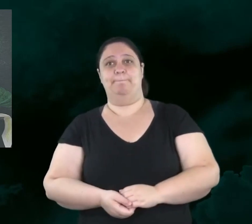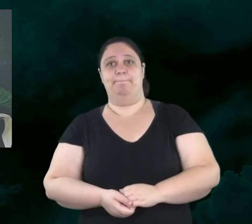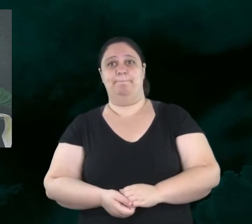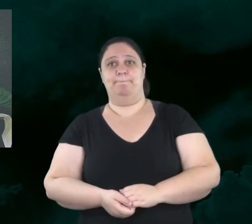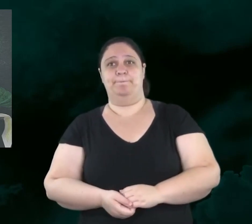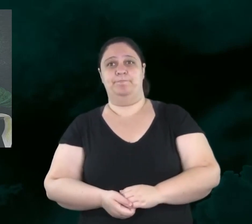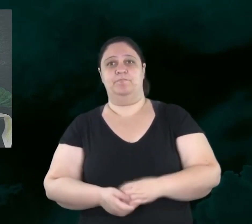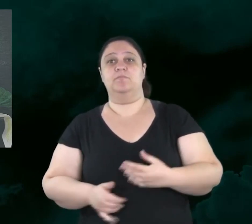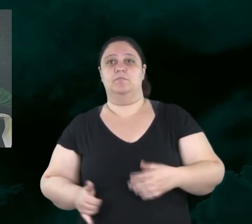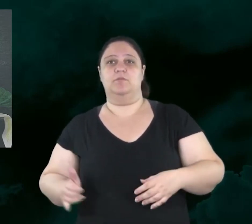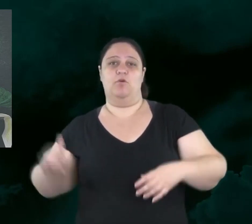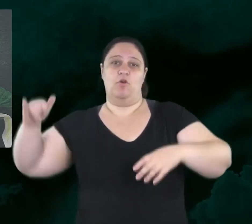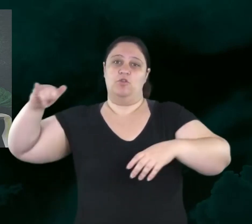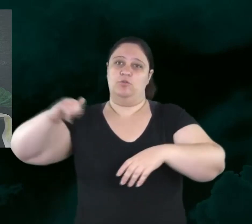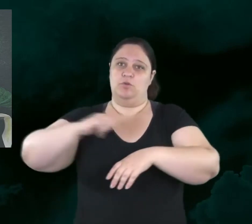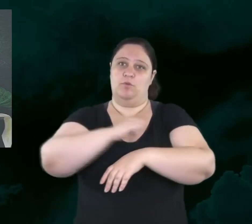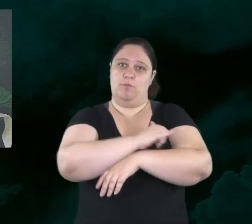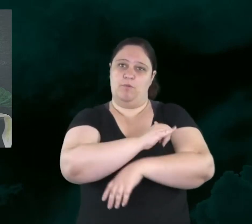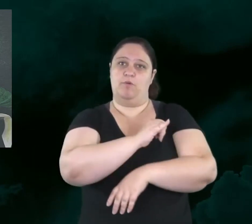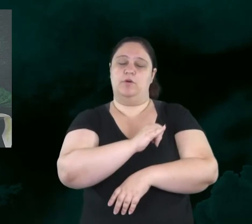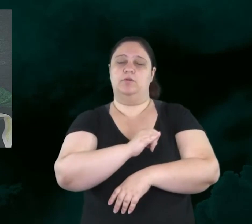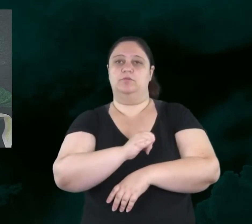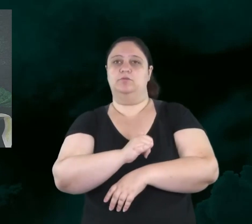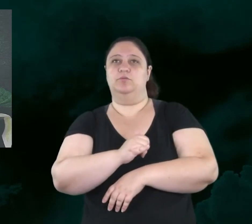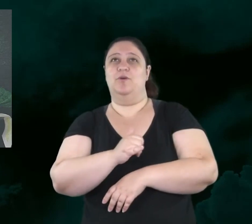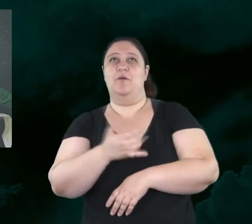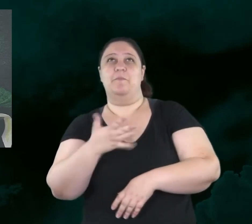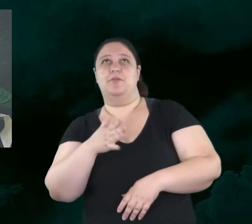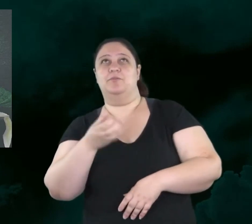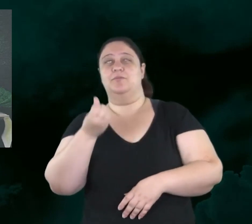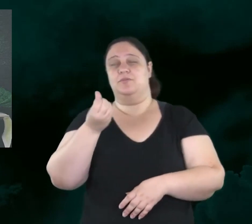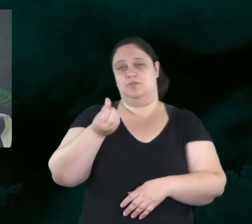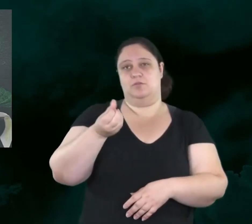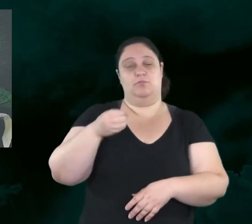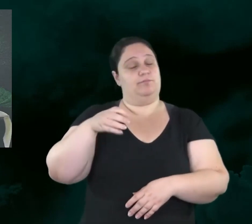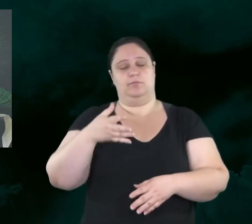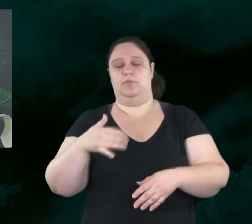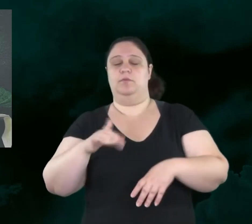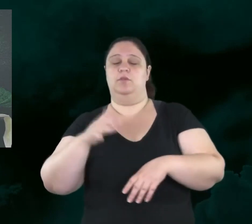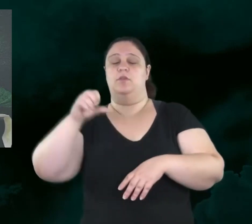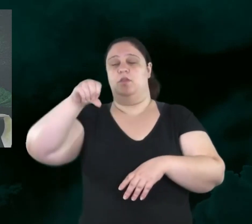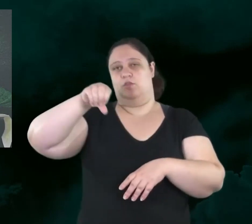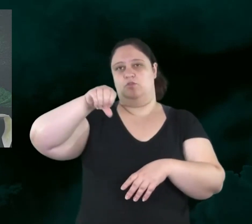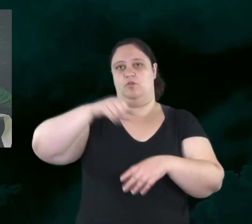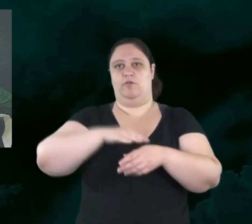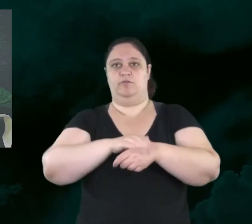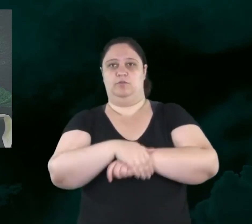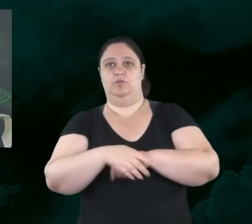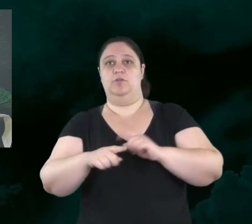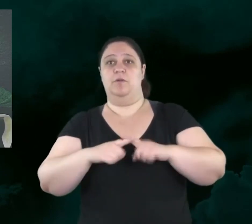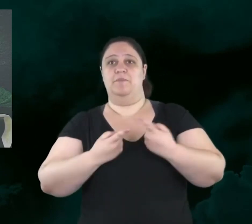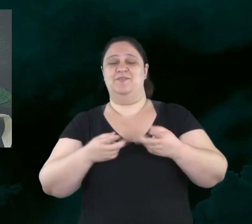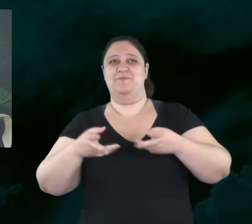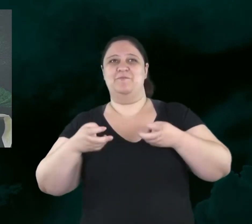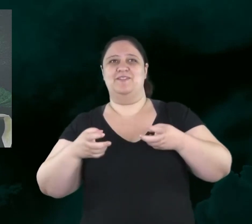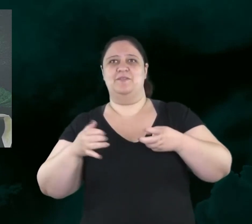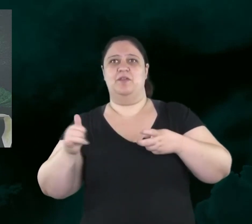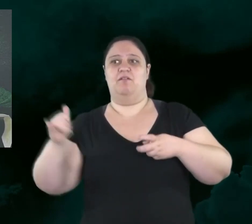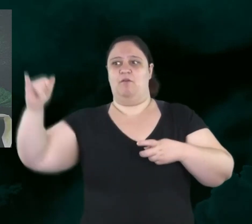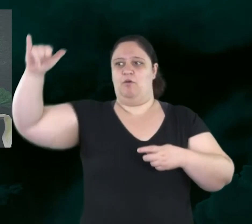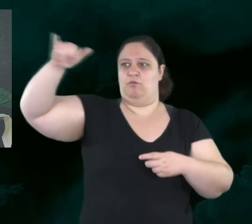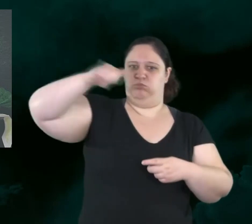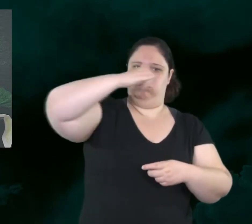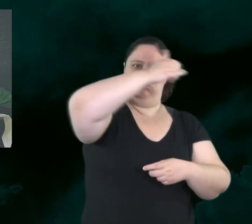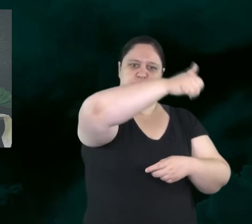aeroporto de Guarulhos lá pelas 9 horas da noite. Só que no meio do caminho percebi que o avião estava dando voltas e